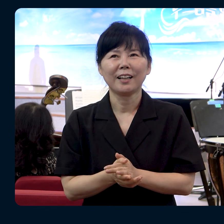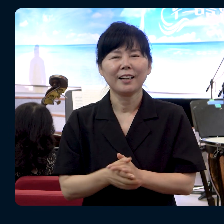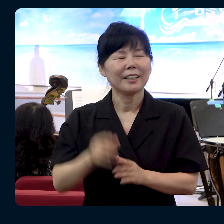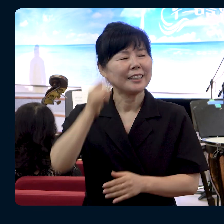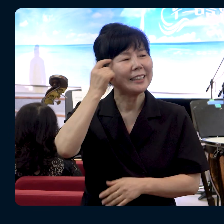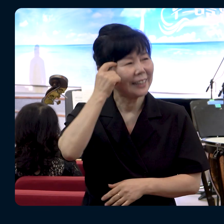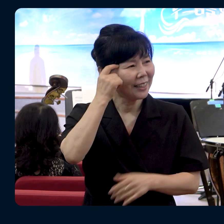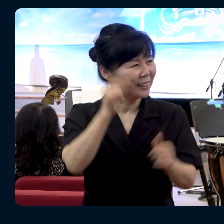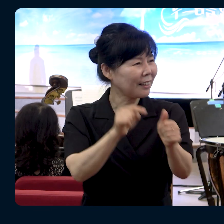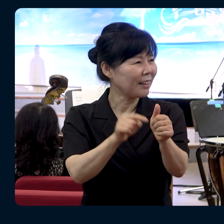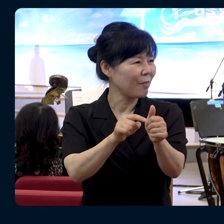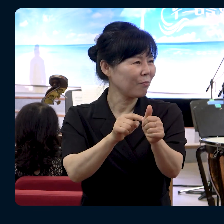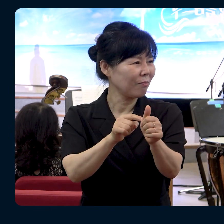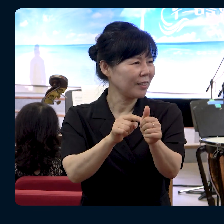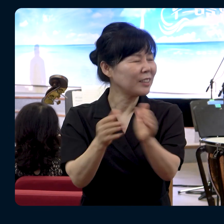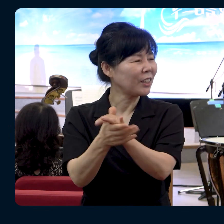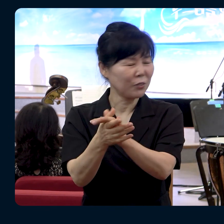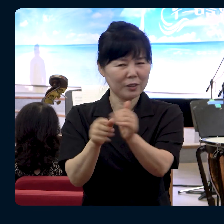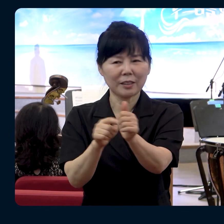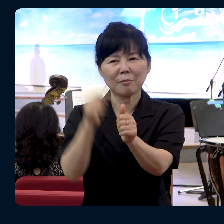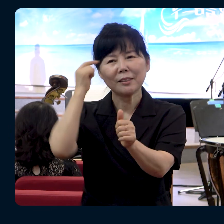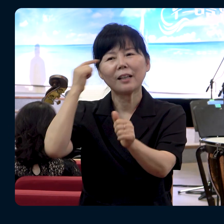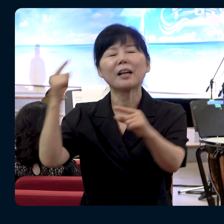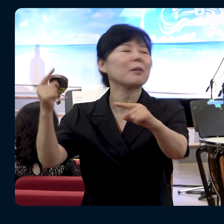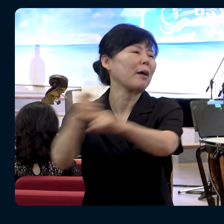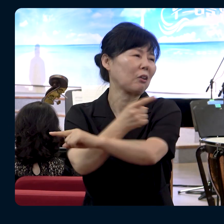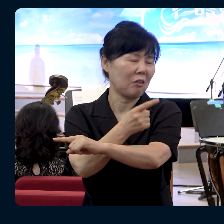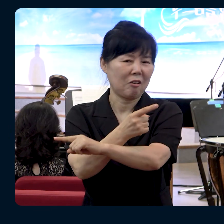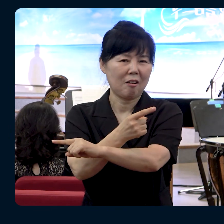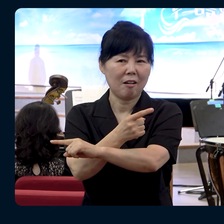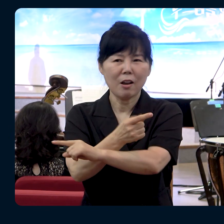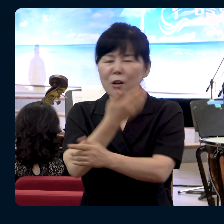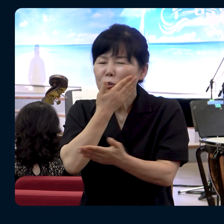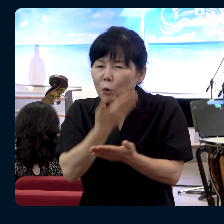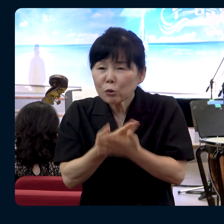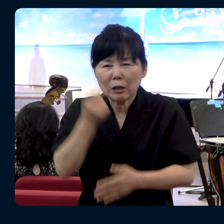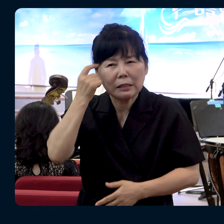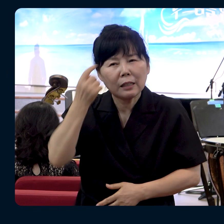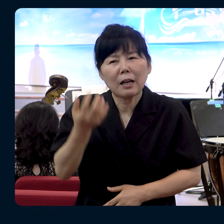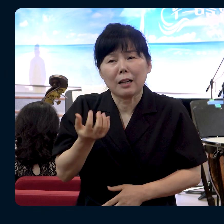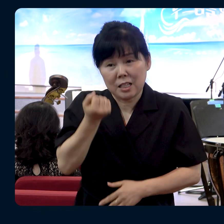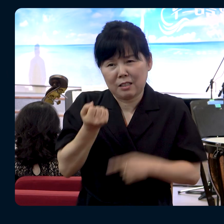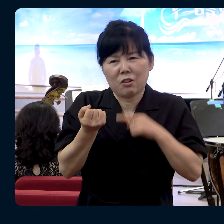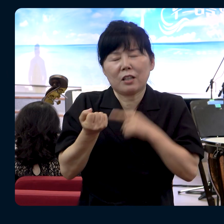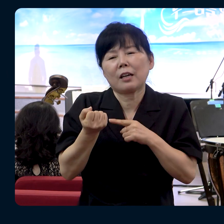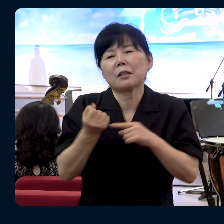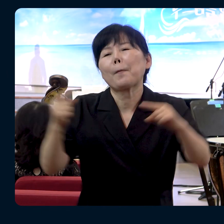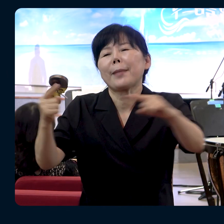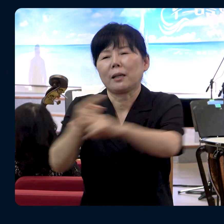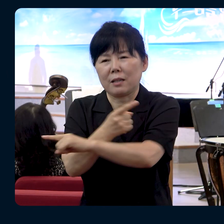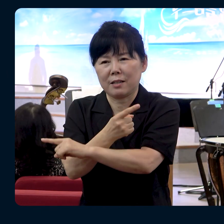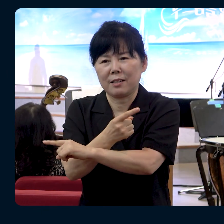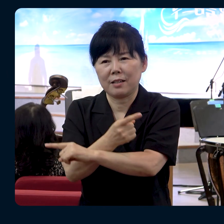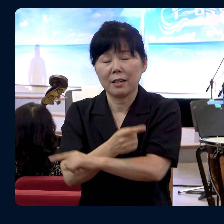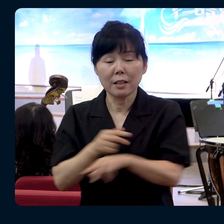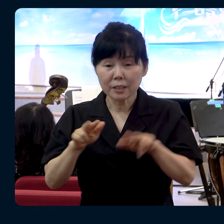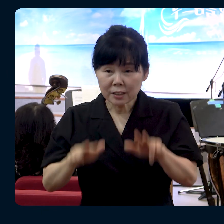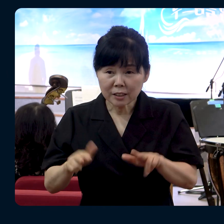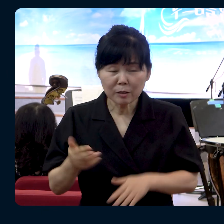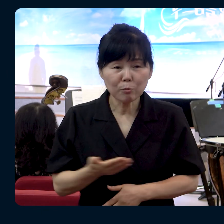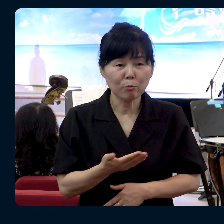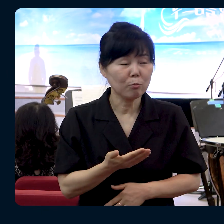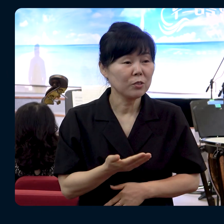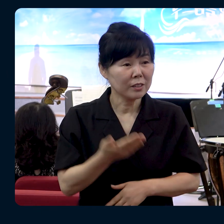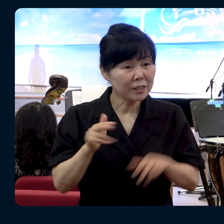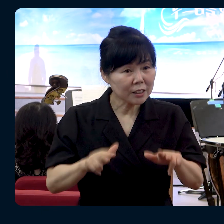거죠. 하나님을 만났을 때 그가 생각하고 있던 가장 소중한 것이 바뀌게 된 거예요. 주일날 우리도 예수님 믿지 않았을